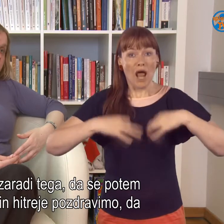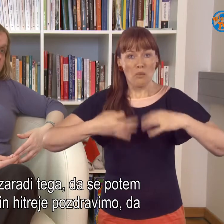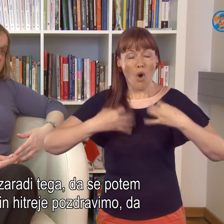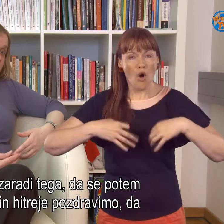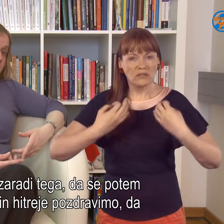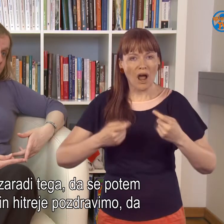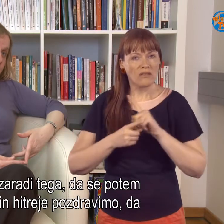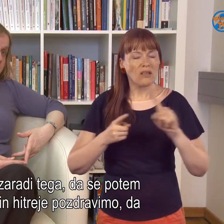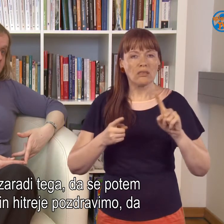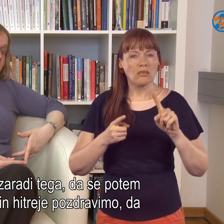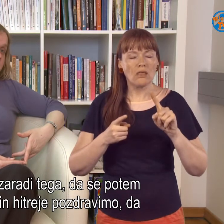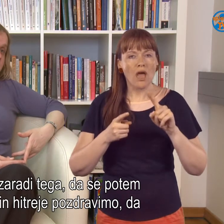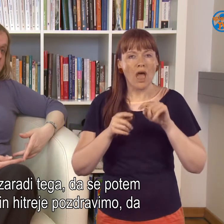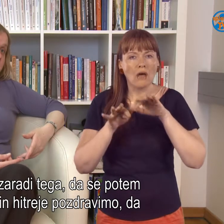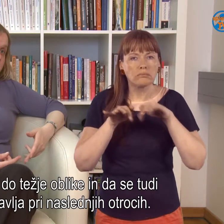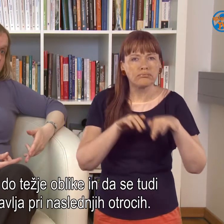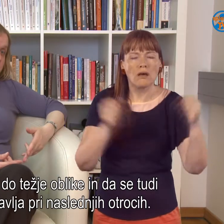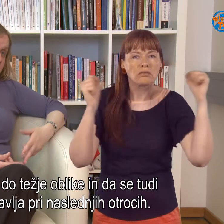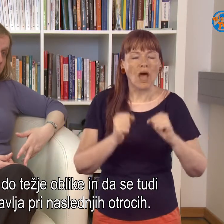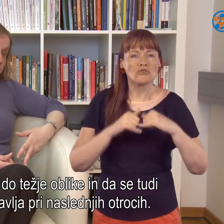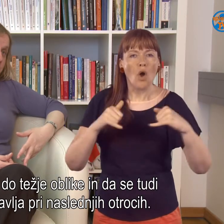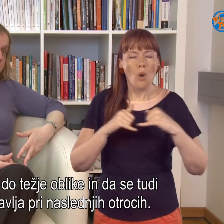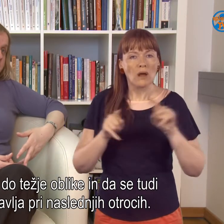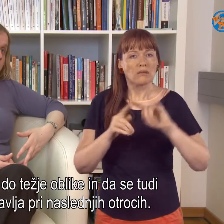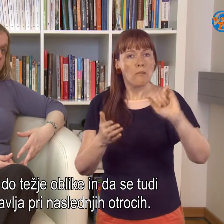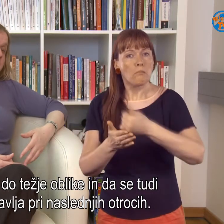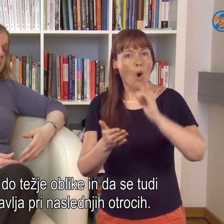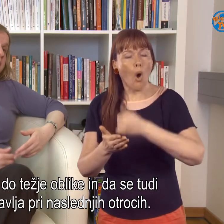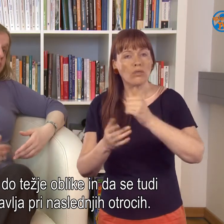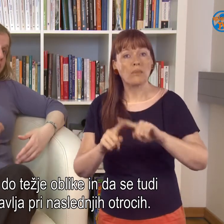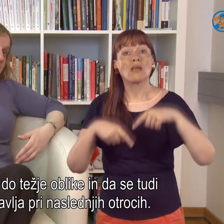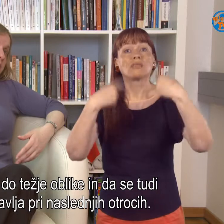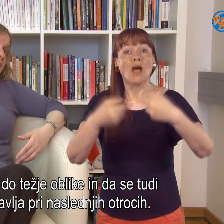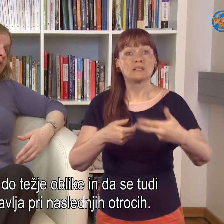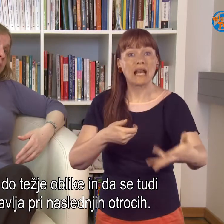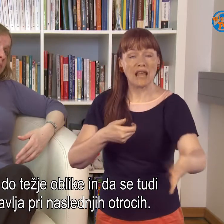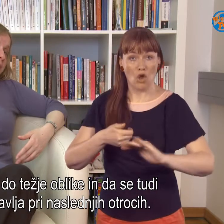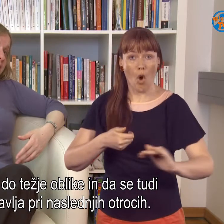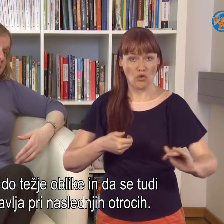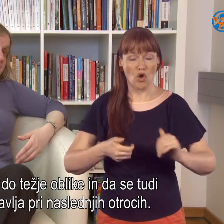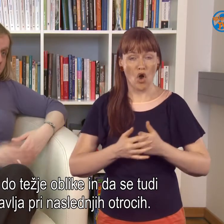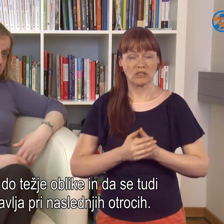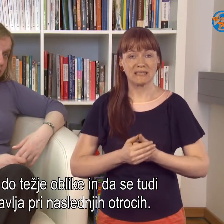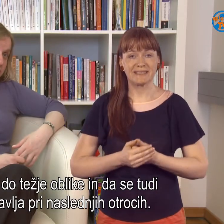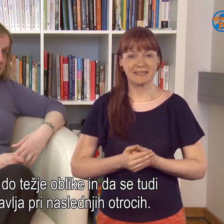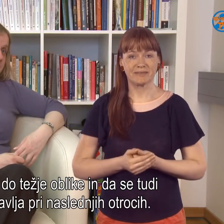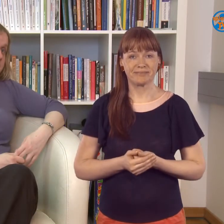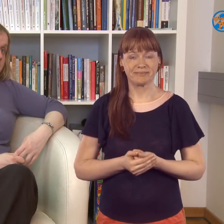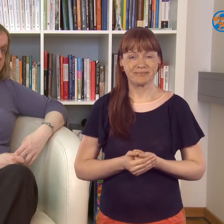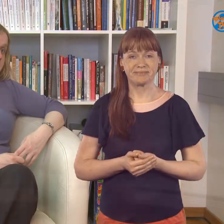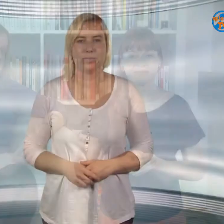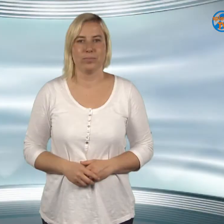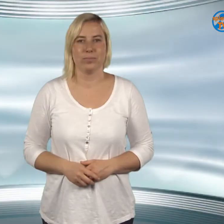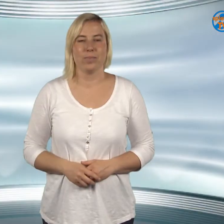lažje, hitreje se pozdravi, da ne gre v težjo obliko in da se tudi ne ponavlja pri naslednjih otrocih.